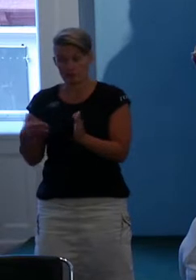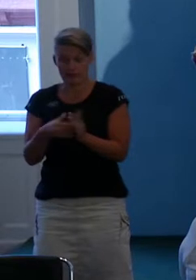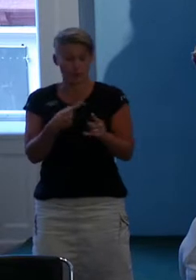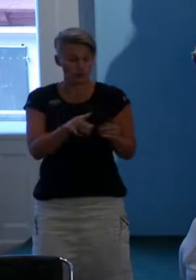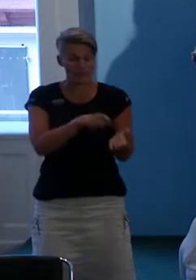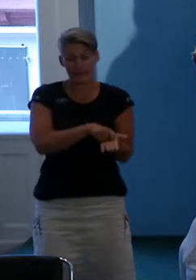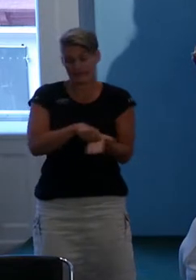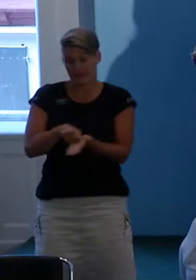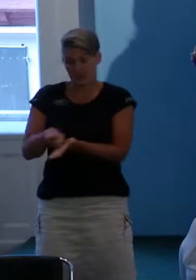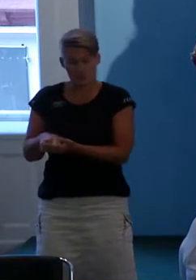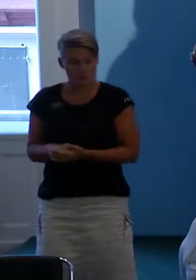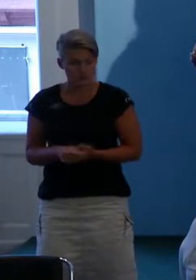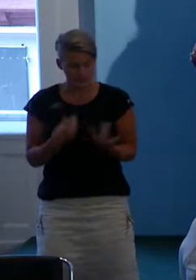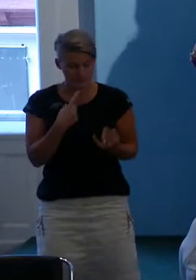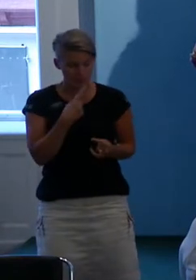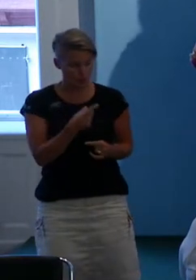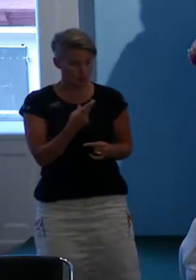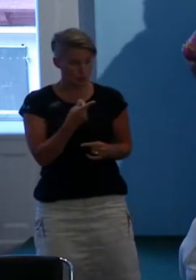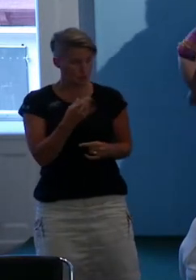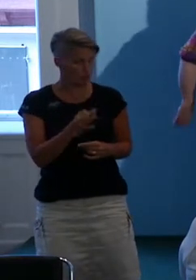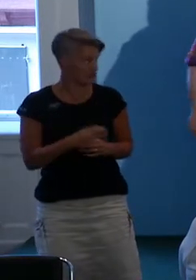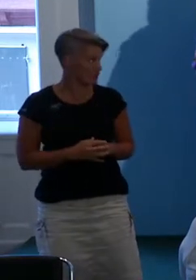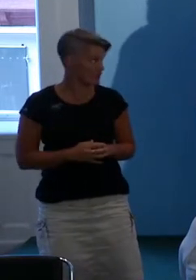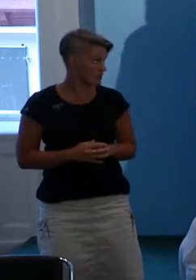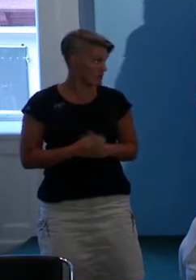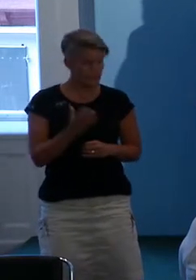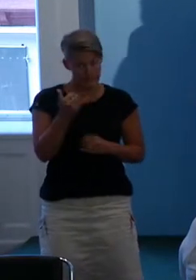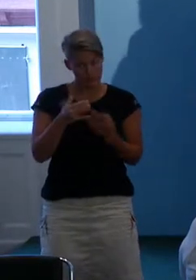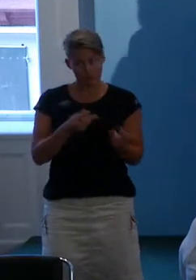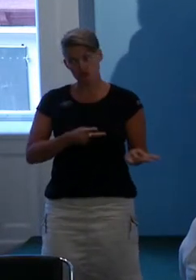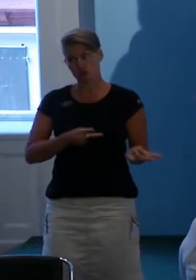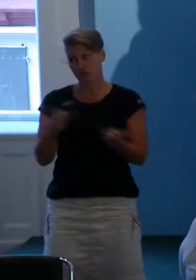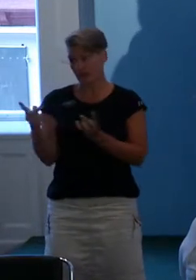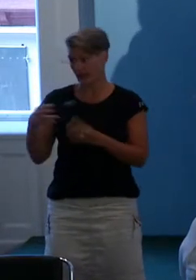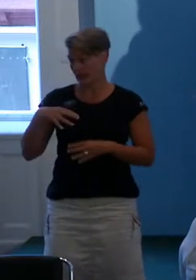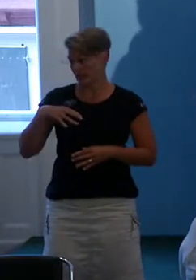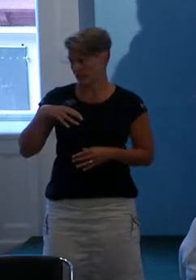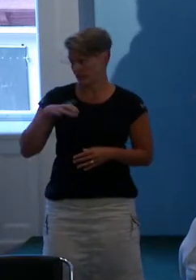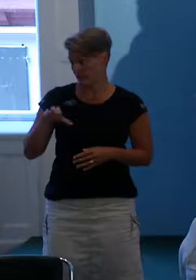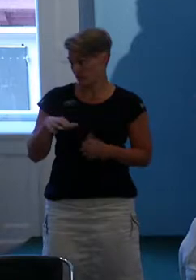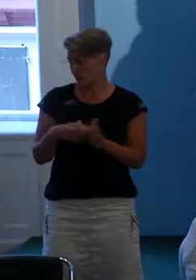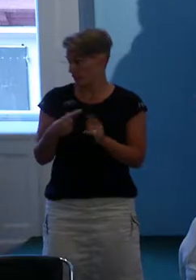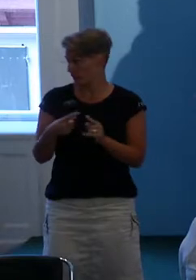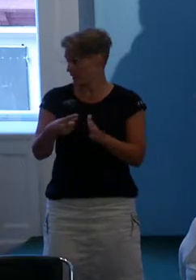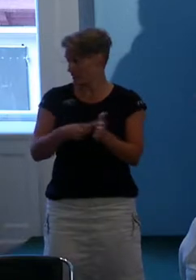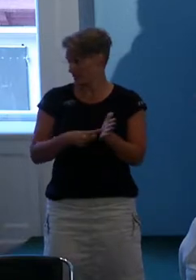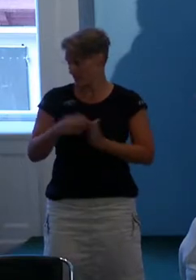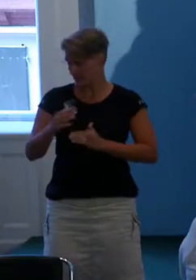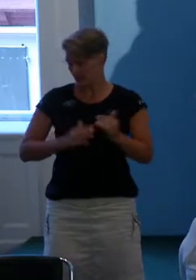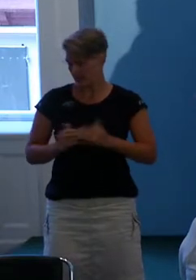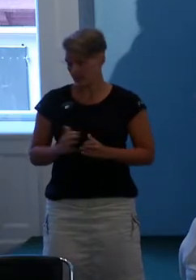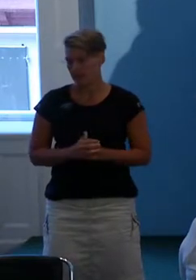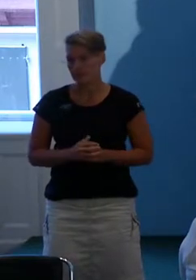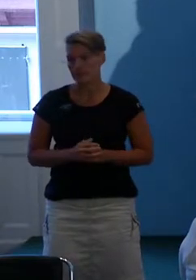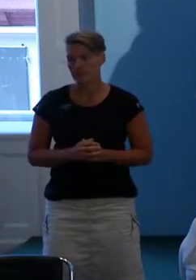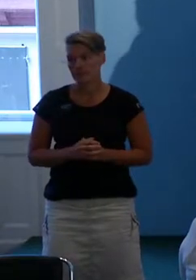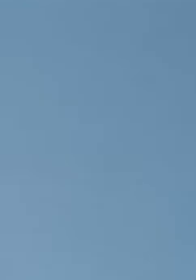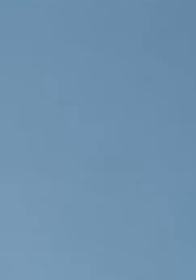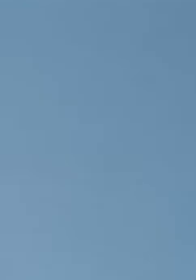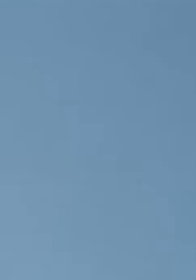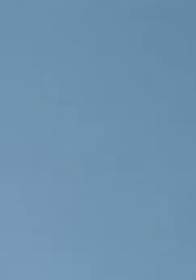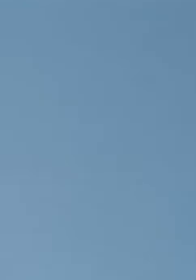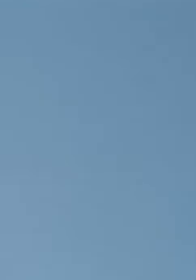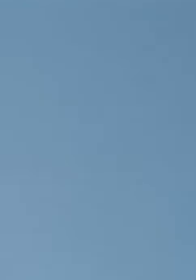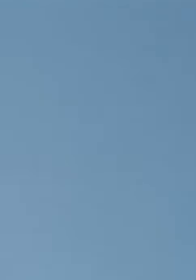går det, vad säger du Ulf, jag vänder mig till dig, att ta fram någon generell certifiering av de här olika specialistbehandlingarna? Ja, det är väl här vi